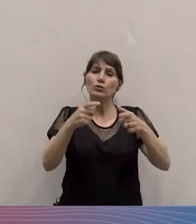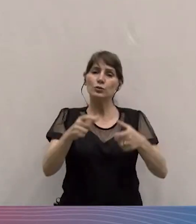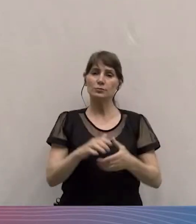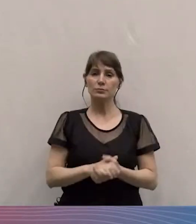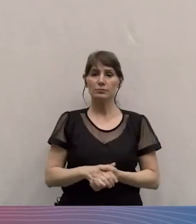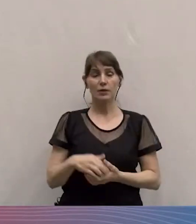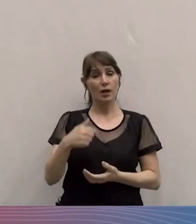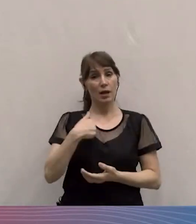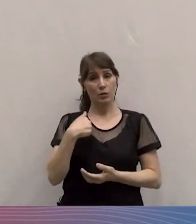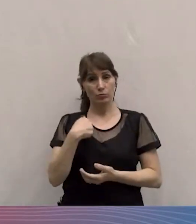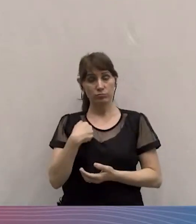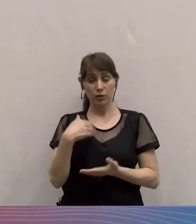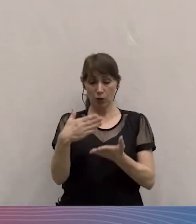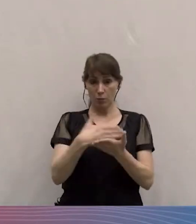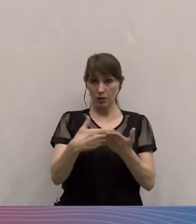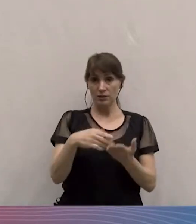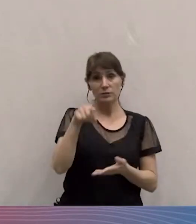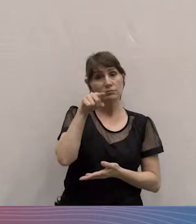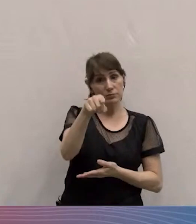Começando por mim e por você.